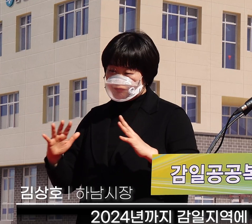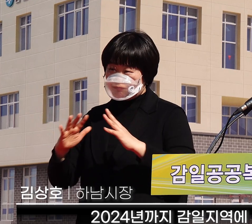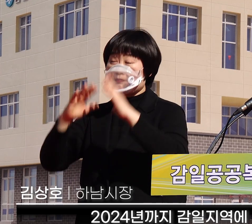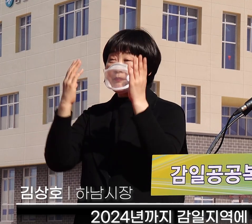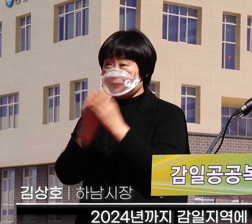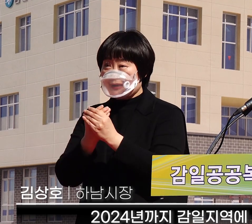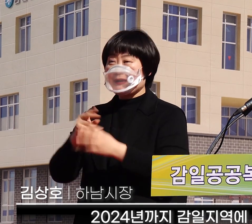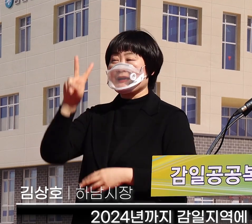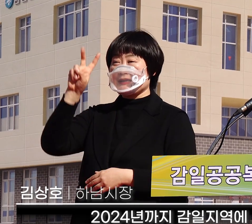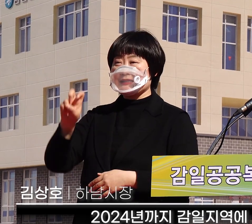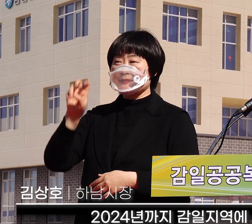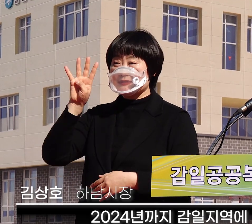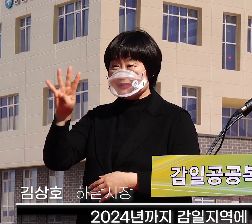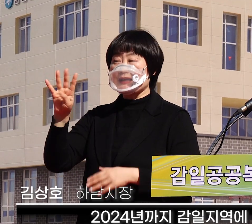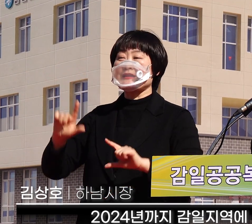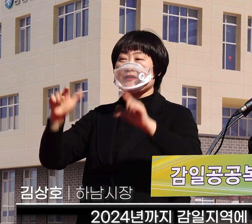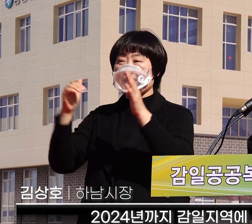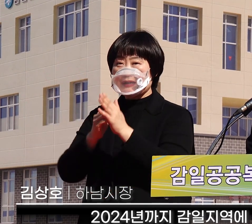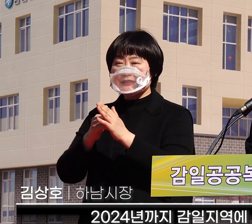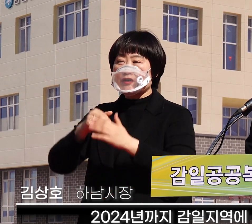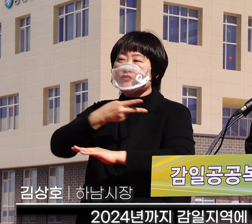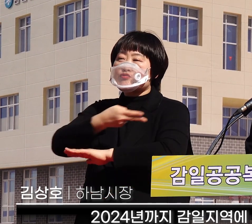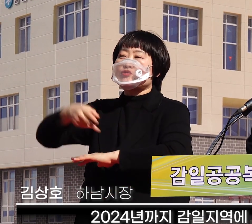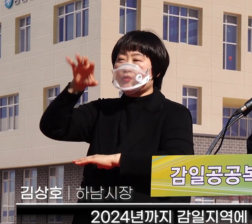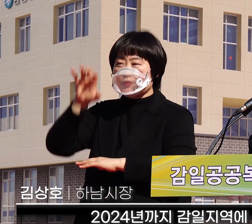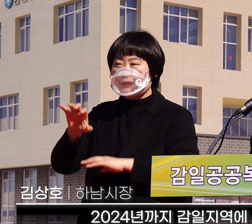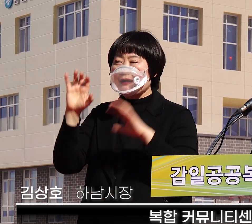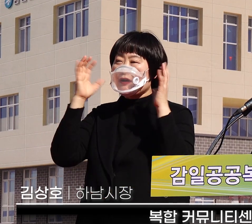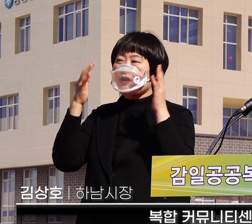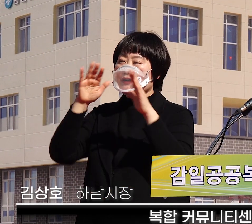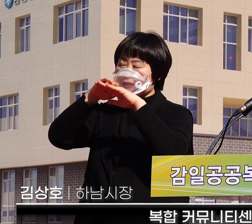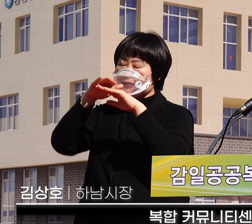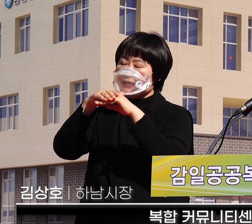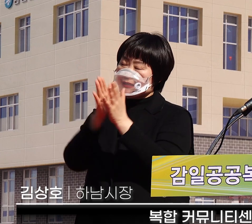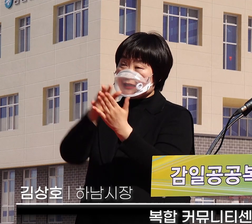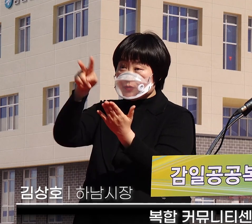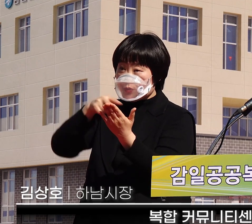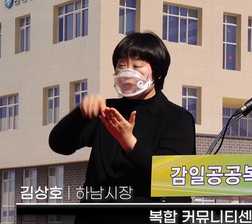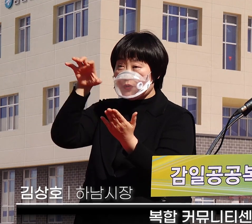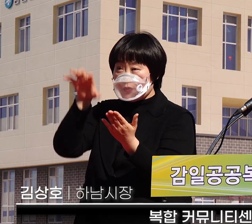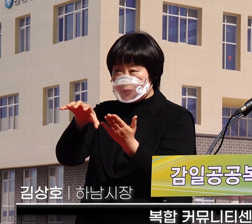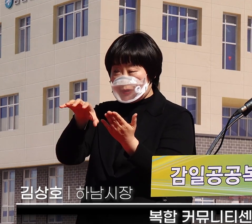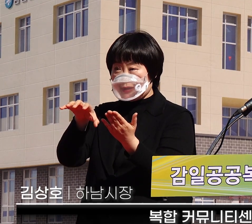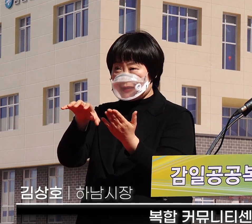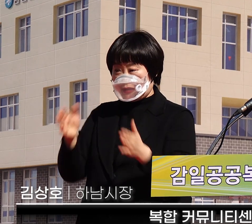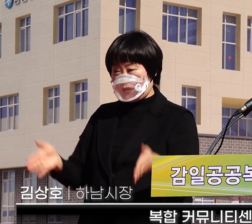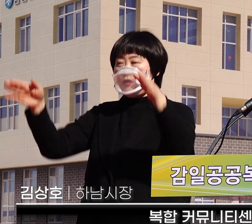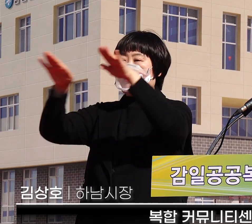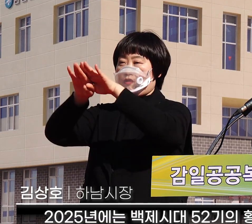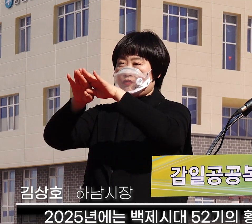2024년까지 가밀 지역의 수영장, 어린이 도서관 등 복합 커뮤니티 센터를